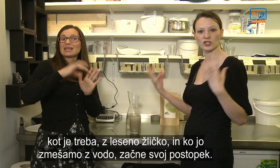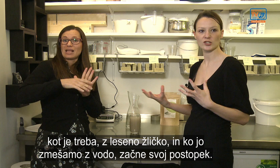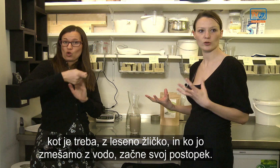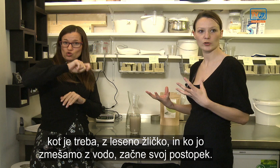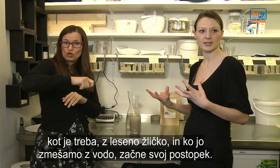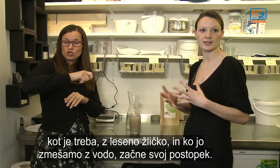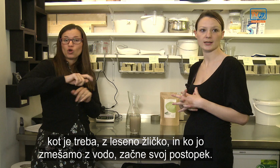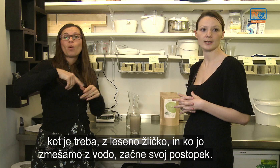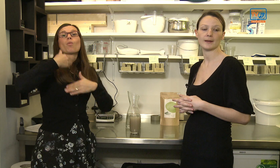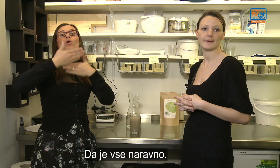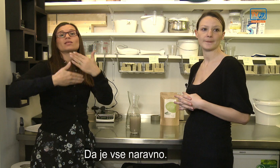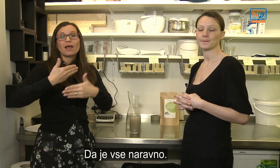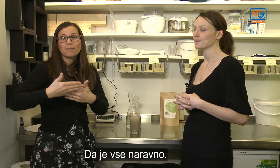svoj proces.